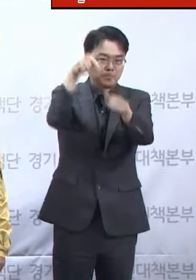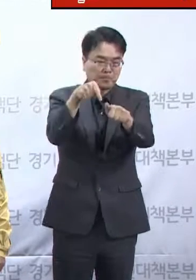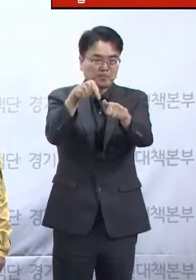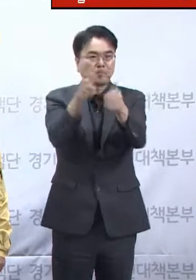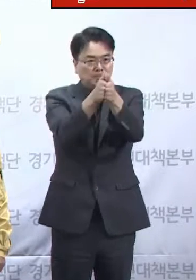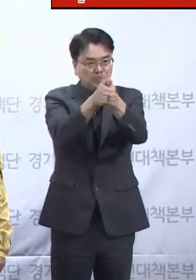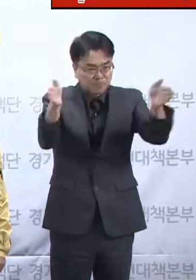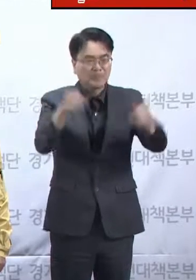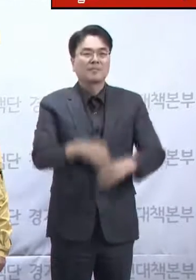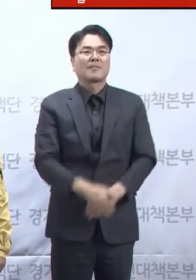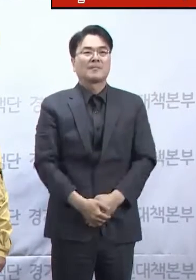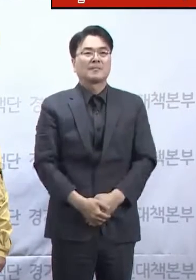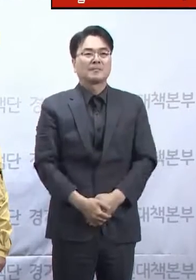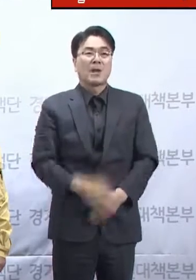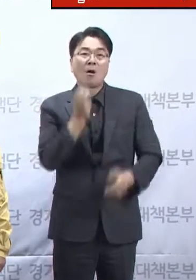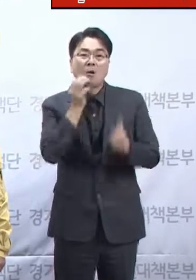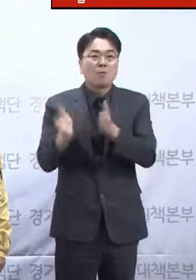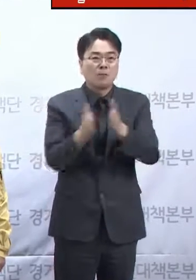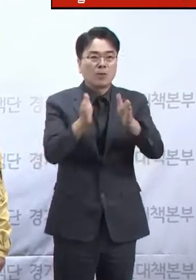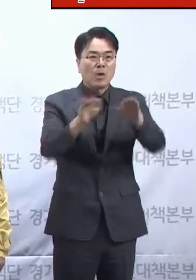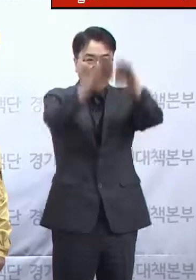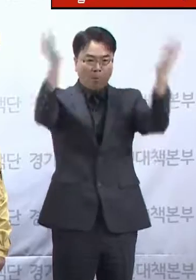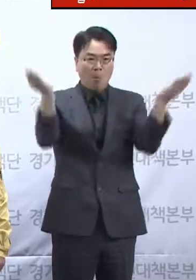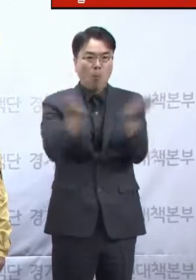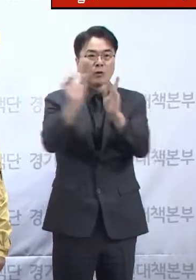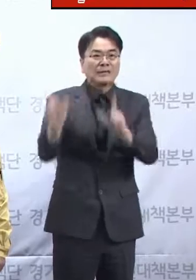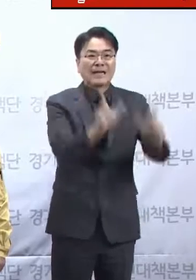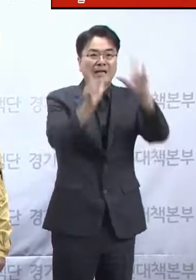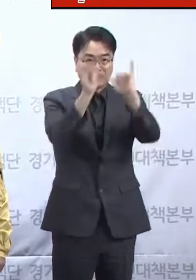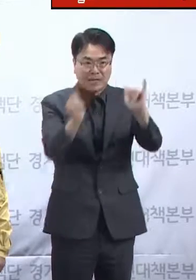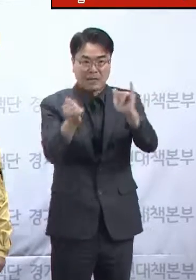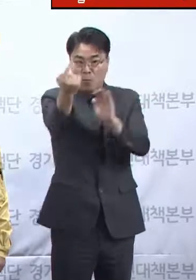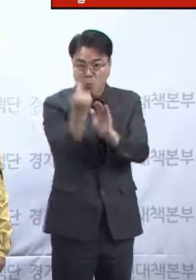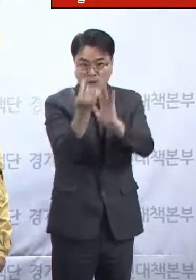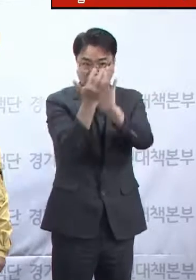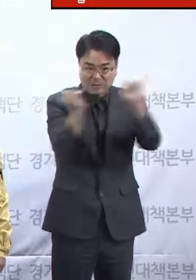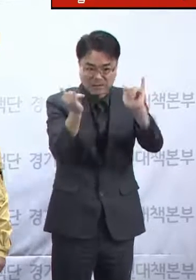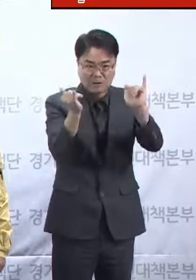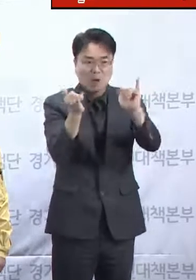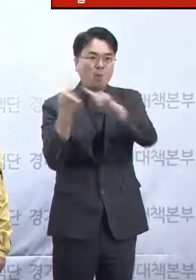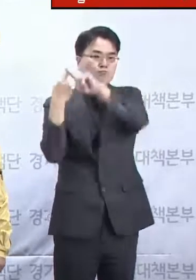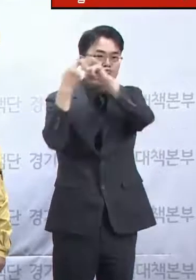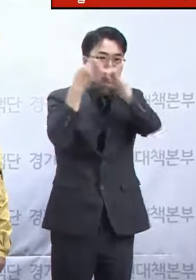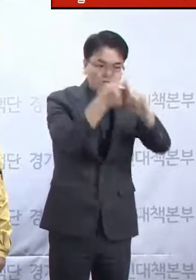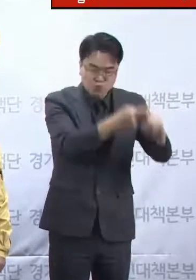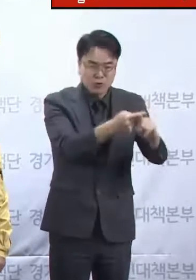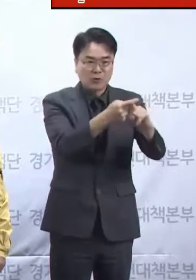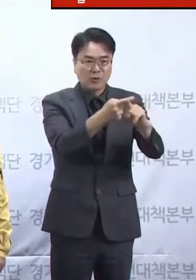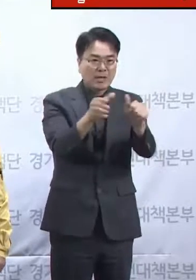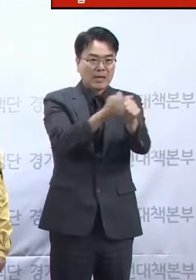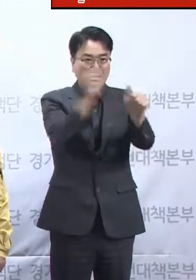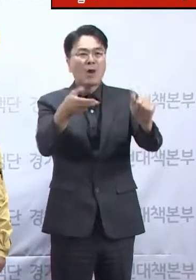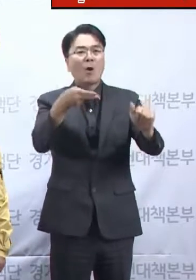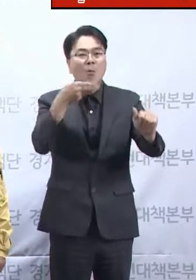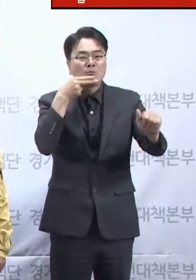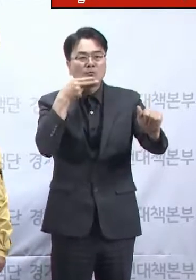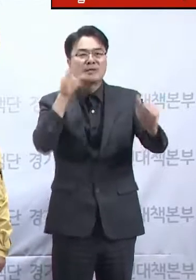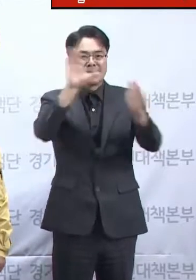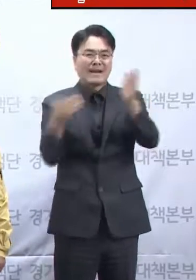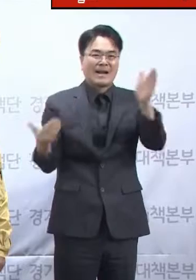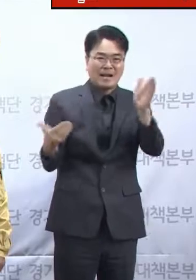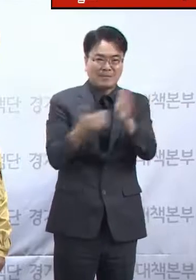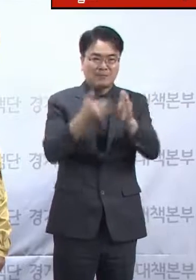발합니다. 경기도 내 모든 거주자와 방문자는 별도 해제 조치가 될 때까지